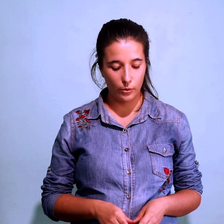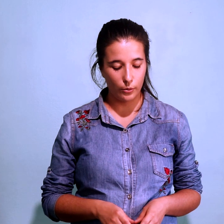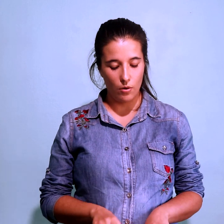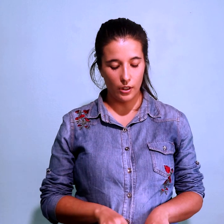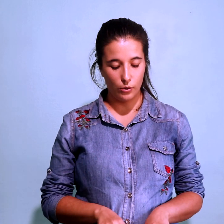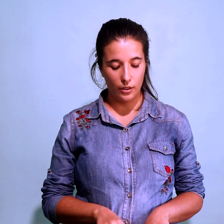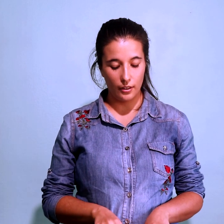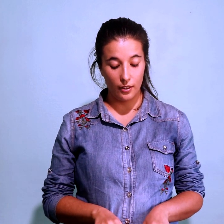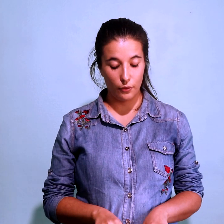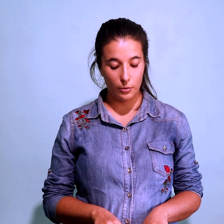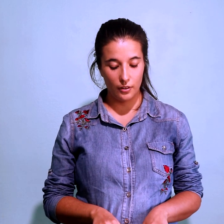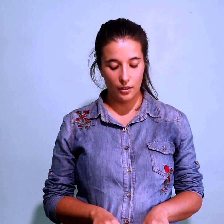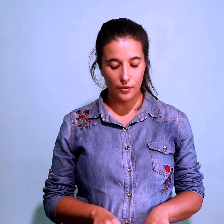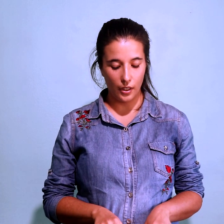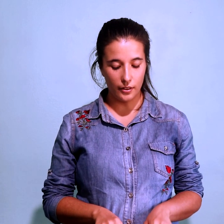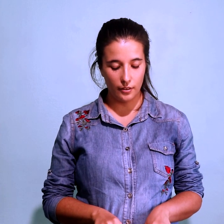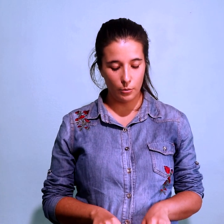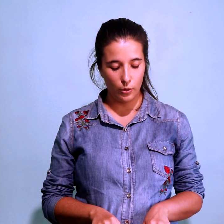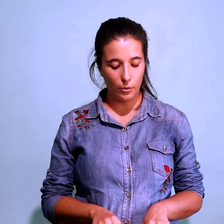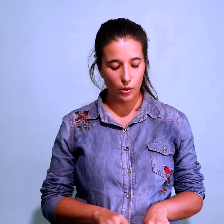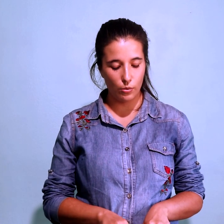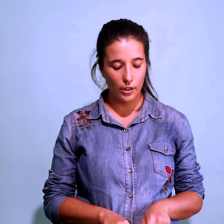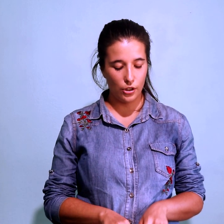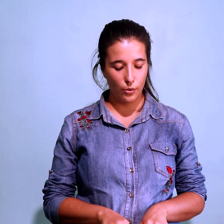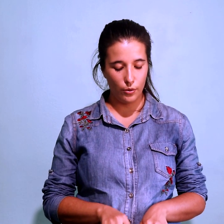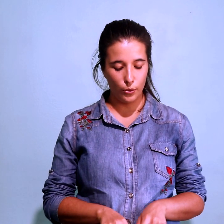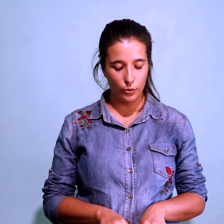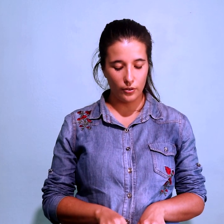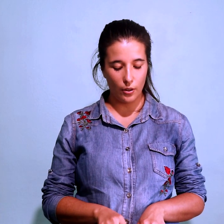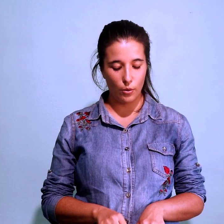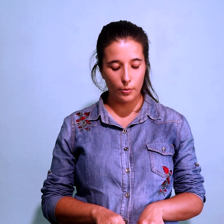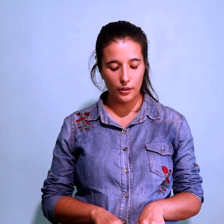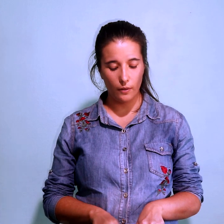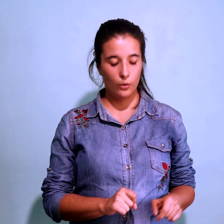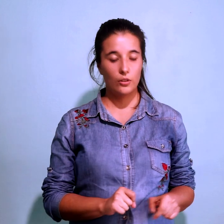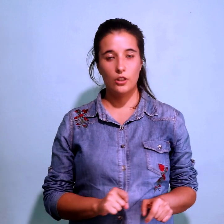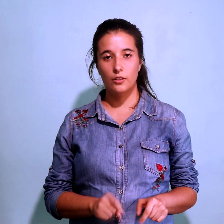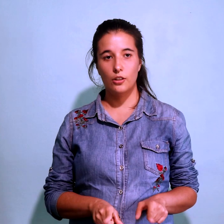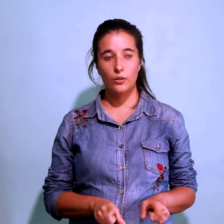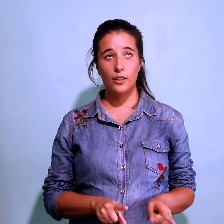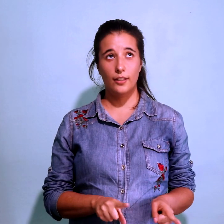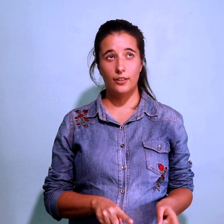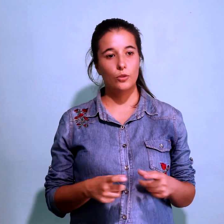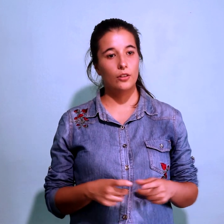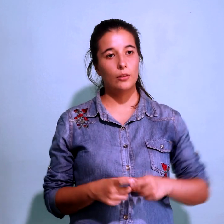COO, que é utilizada na forma escrita e falada e sempre toma alguma região ou um grupo social como padrão, ou seja, as regionalidades. Utilizamos